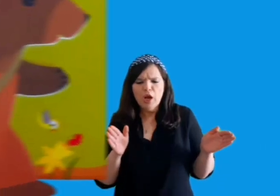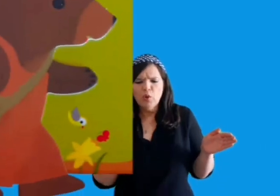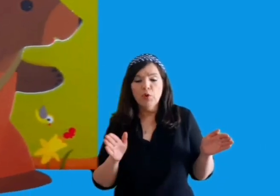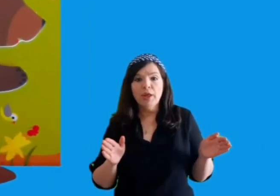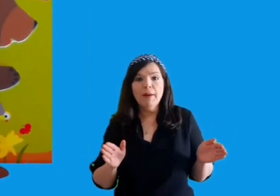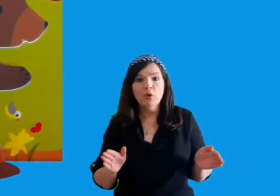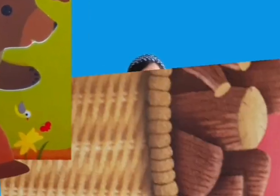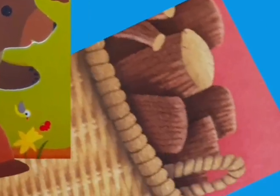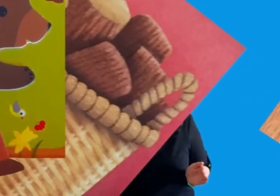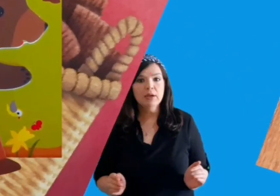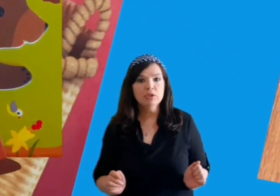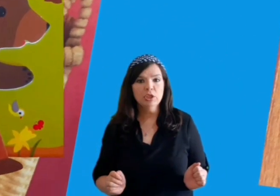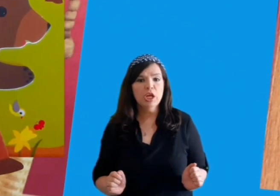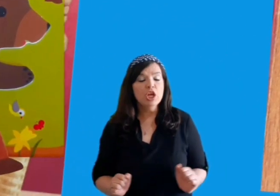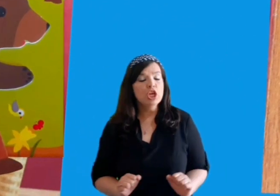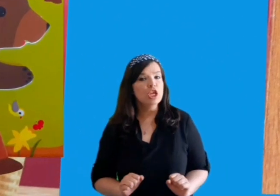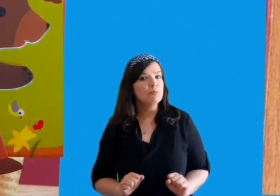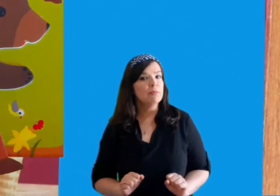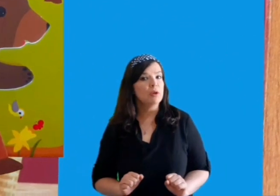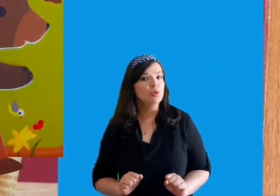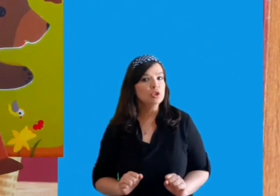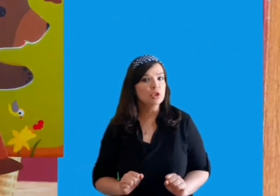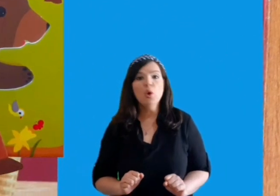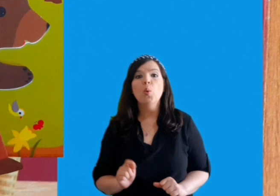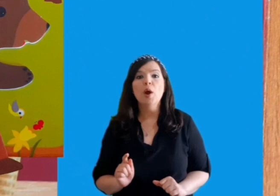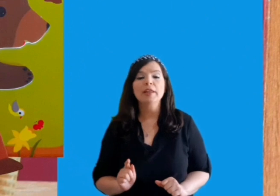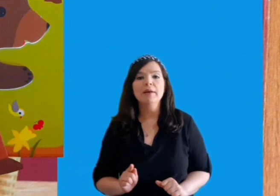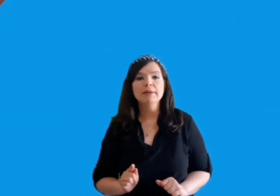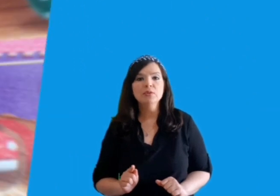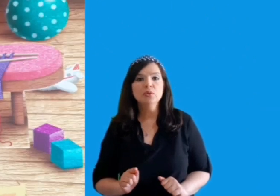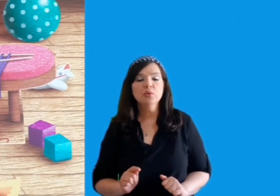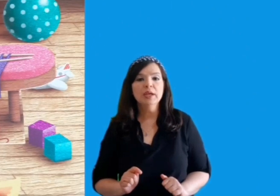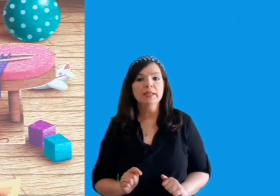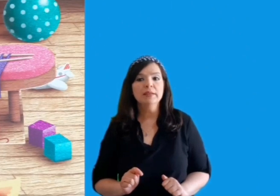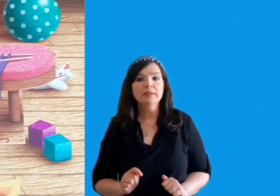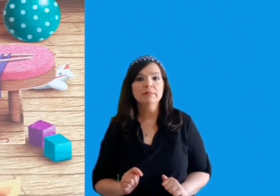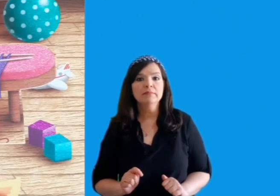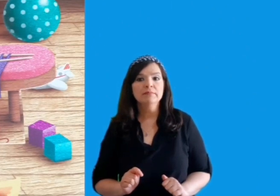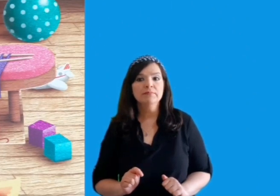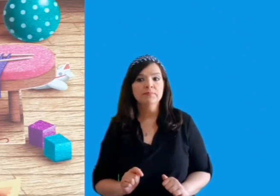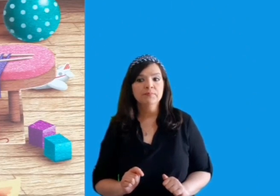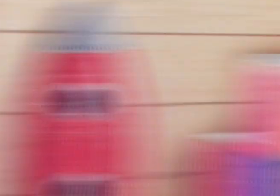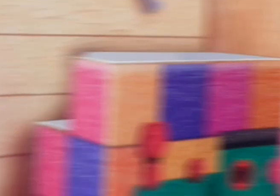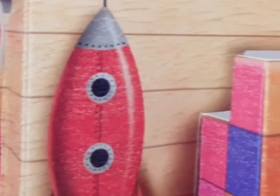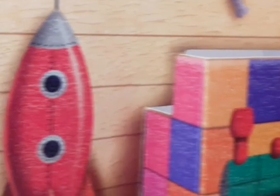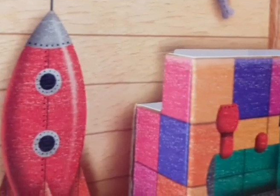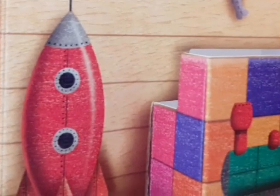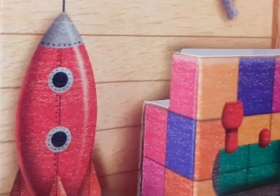Oso acomodaba cosas en la cocina y Bebé Osito guardaba sus juguetes.